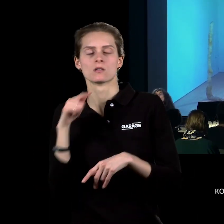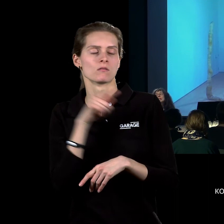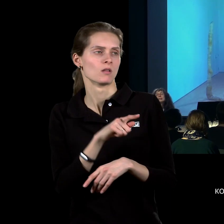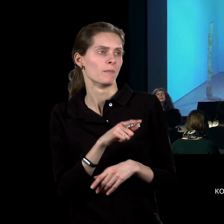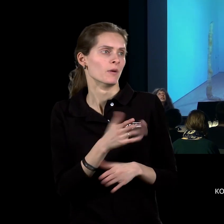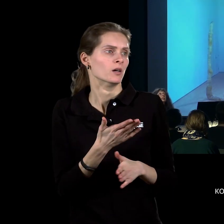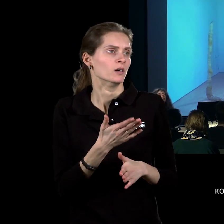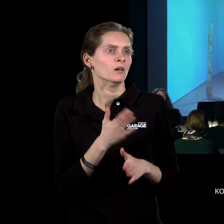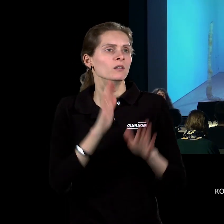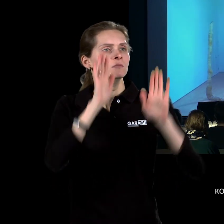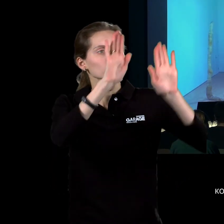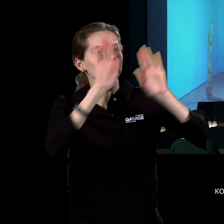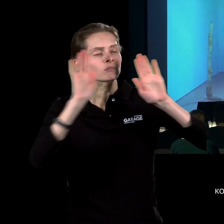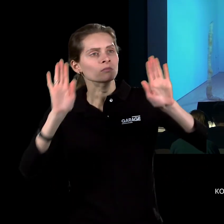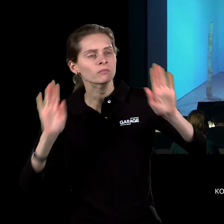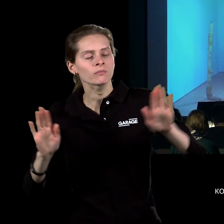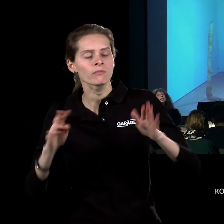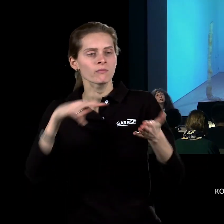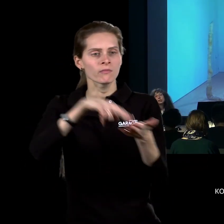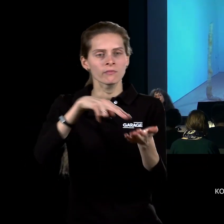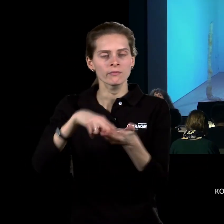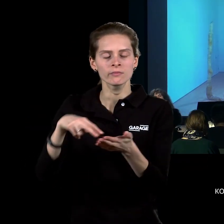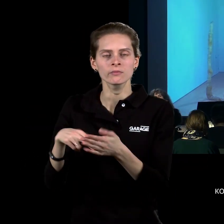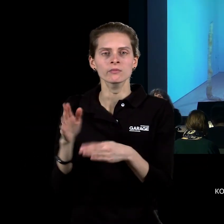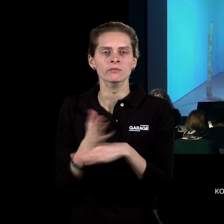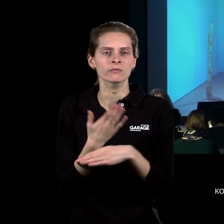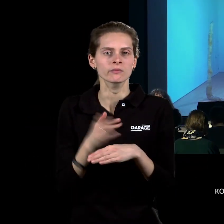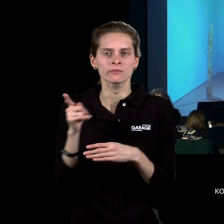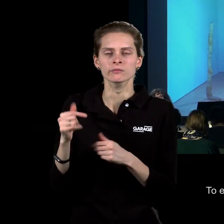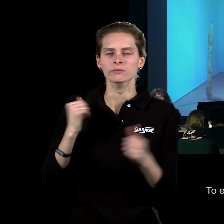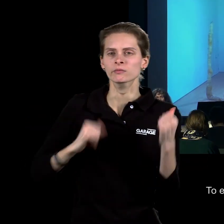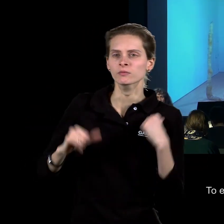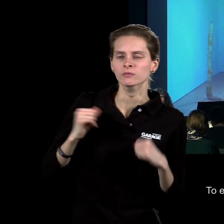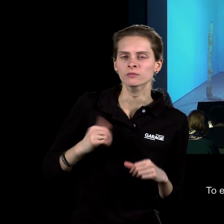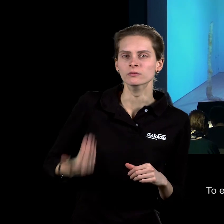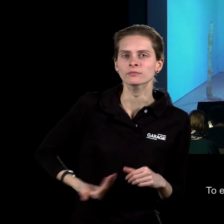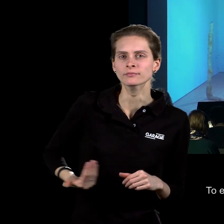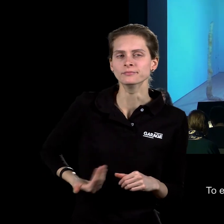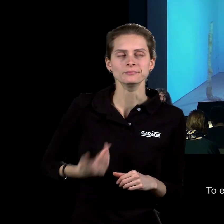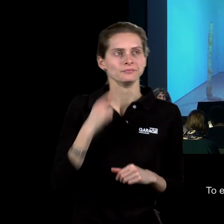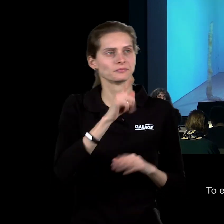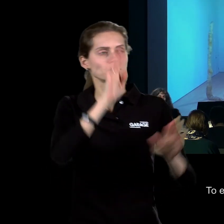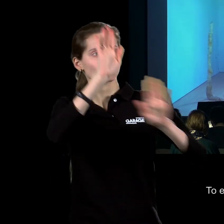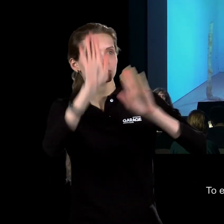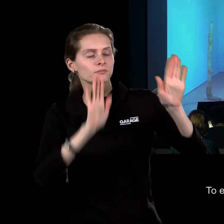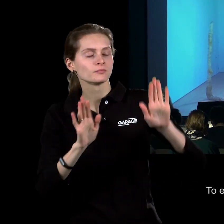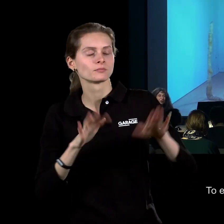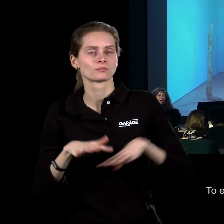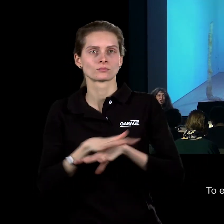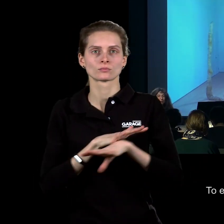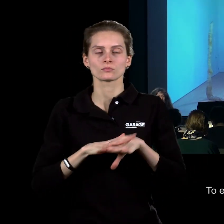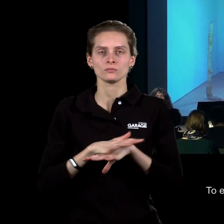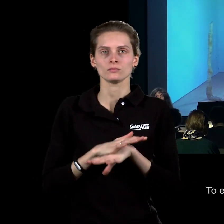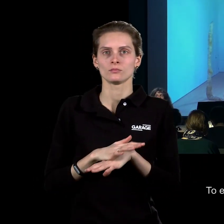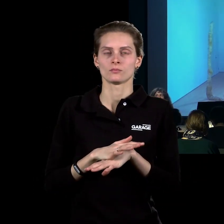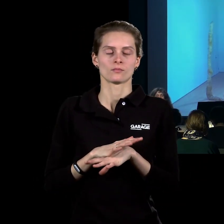на подиумах или висят на стенах, а разделять живыми перформерами, потому как бы, что пространство, в котором ты находишься,